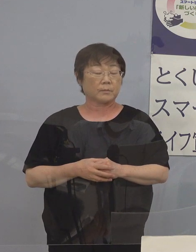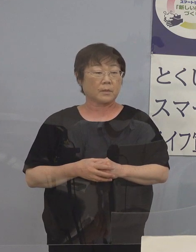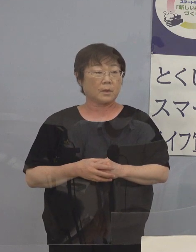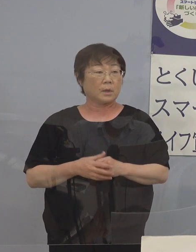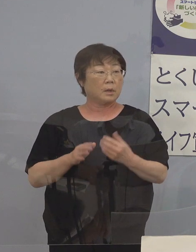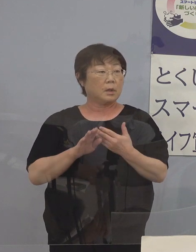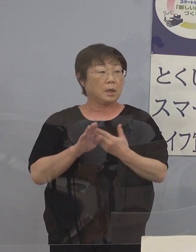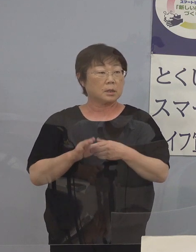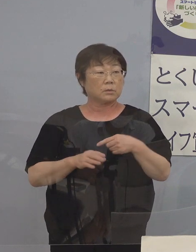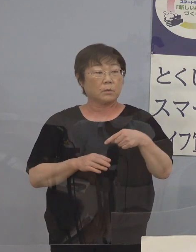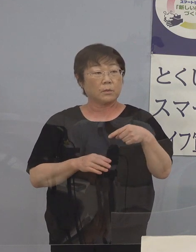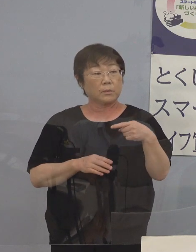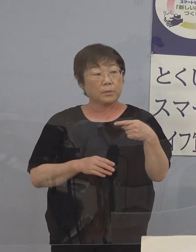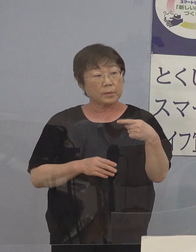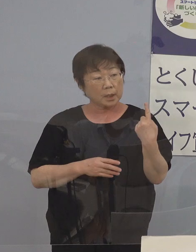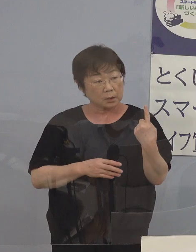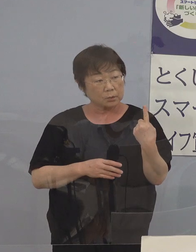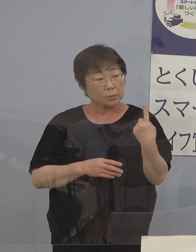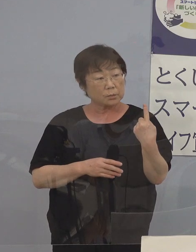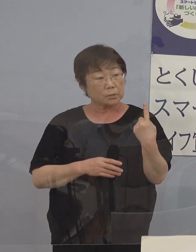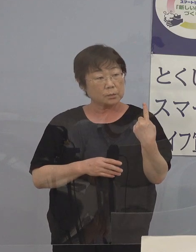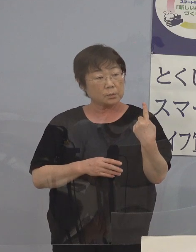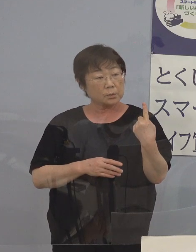それからあと